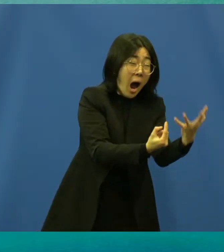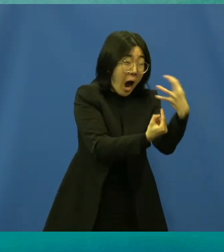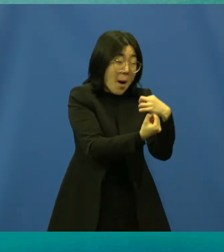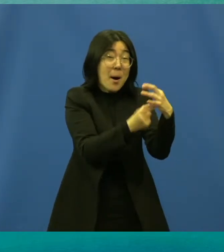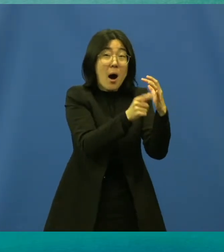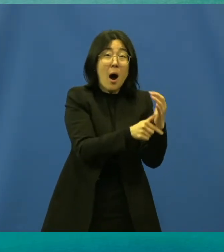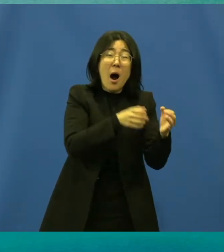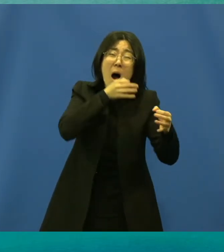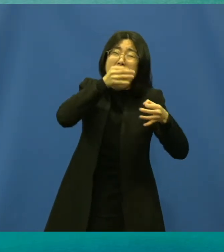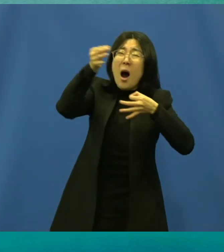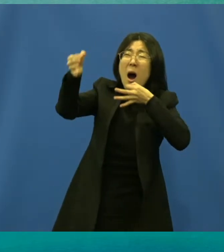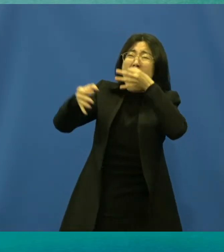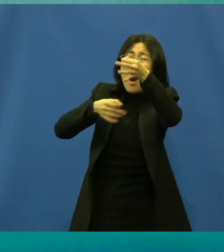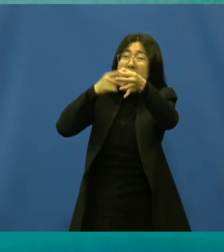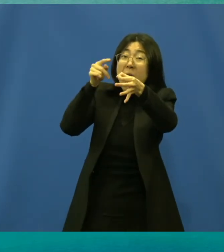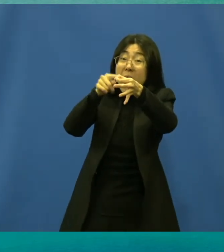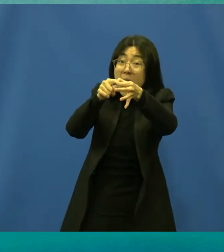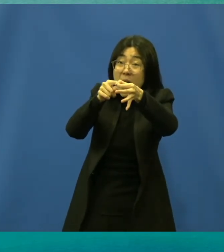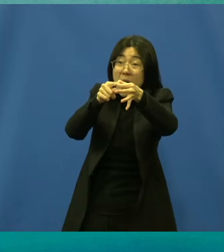음성을 들으셨나이다.